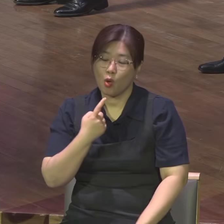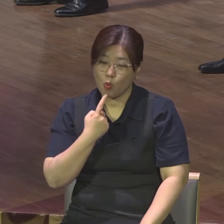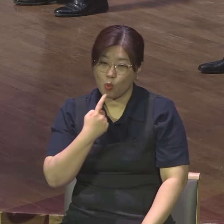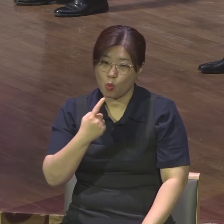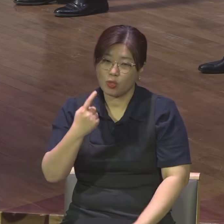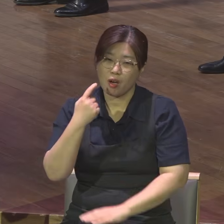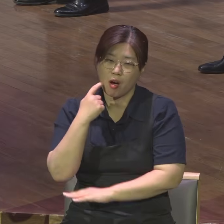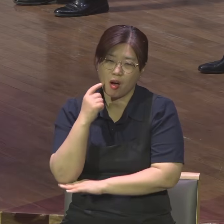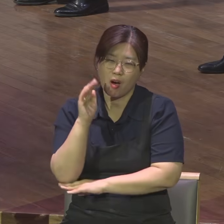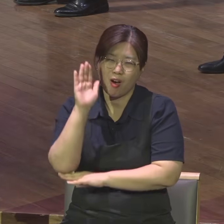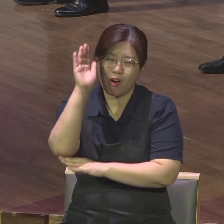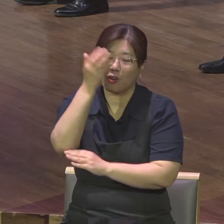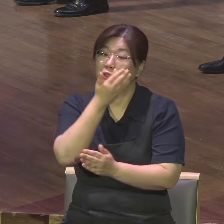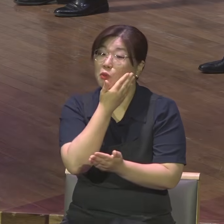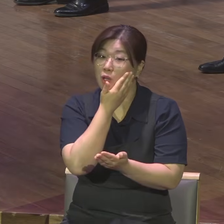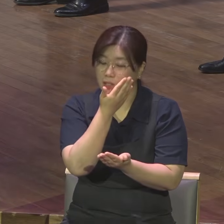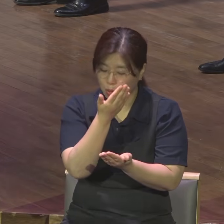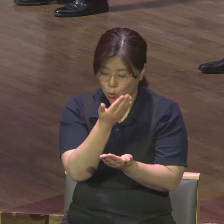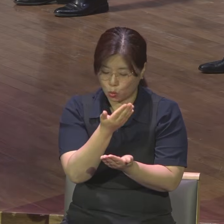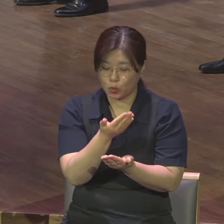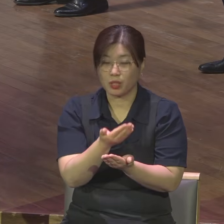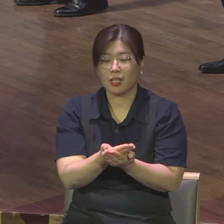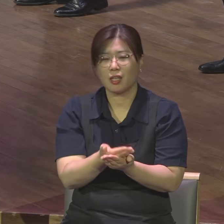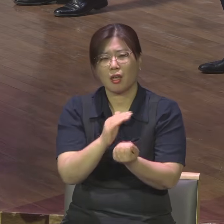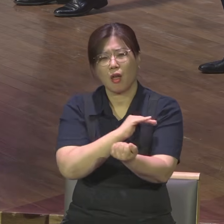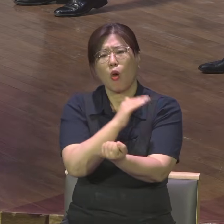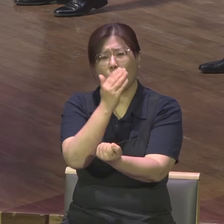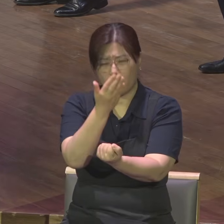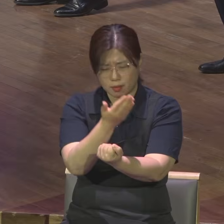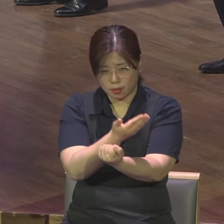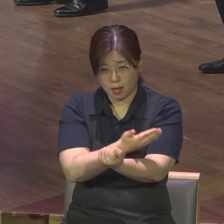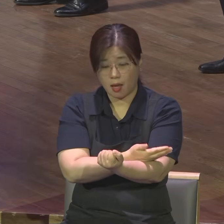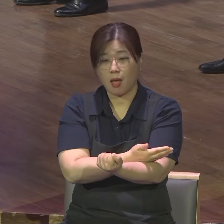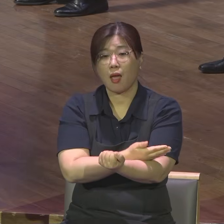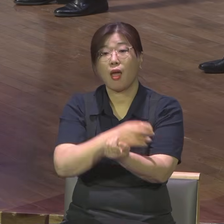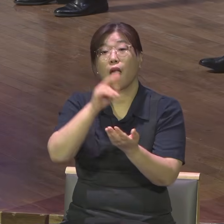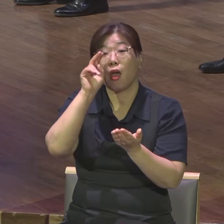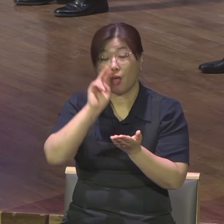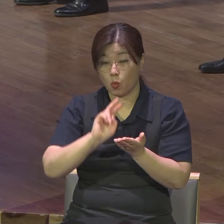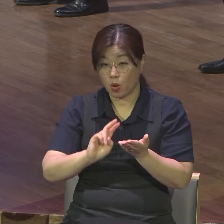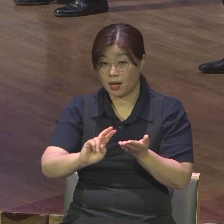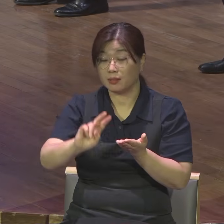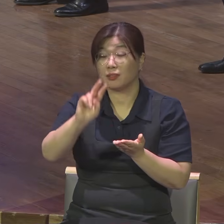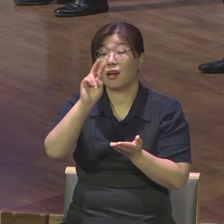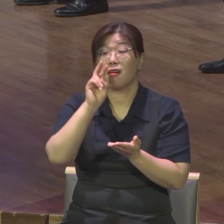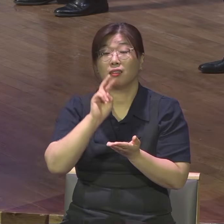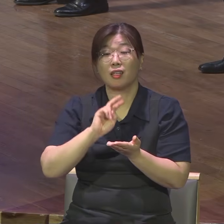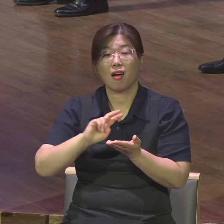영광과 존귀 권세